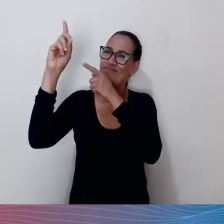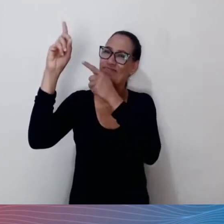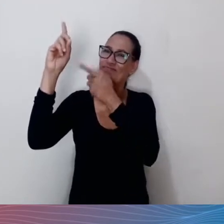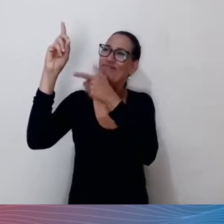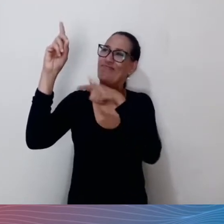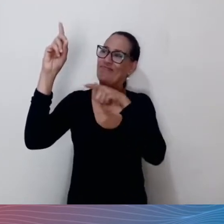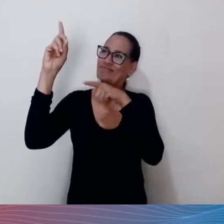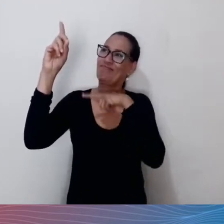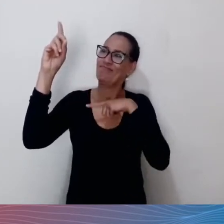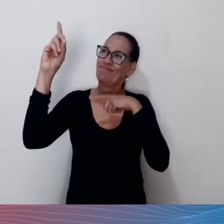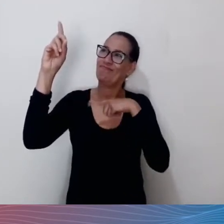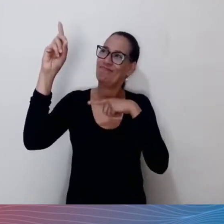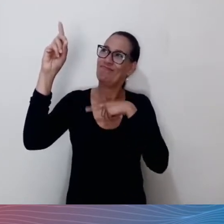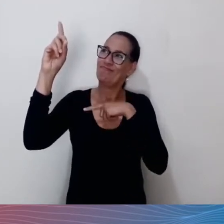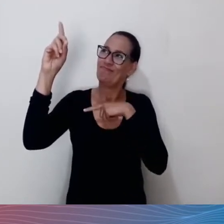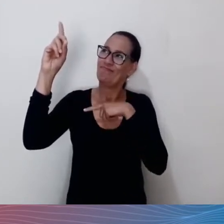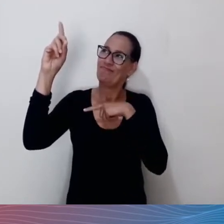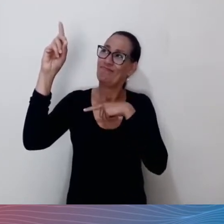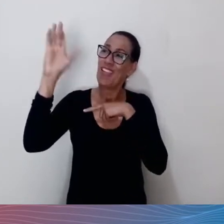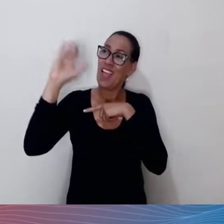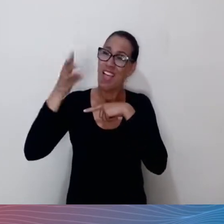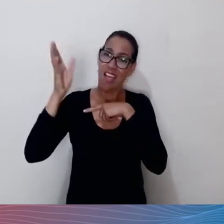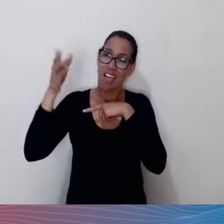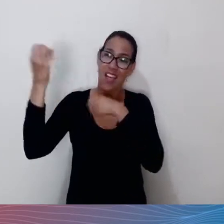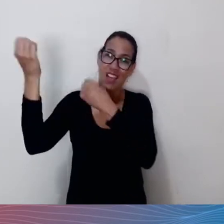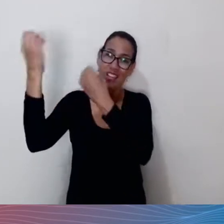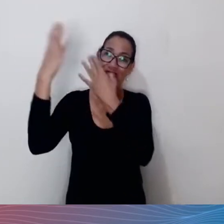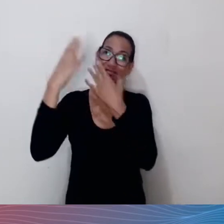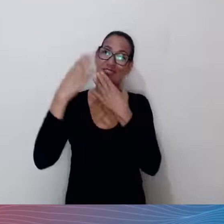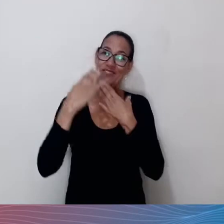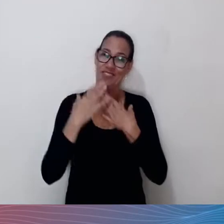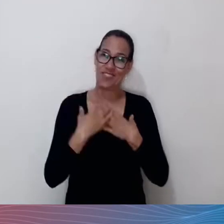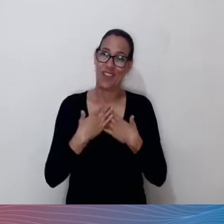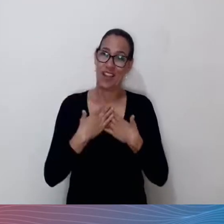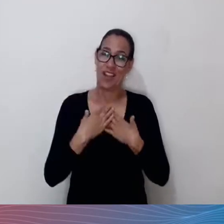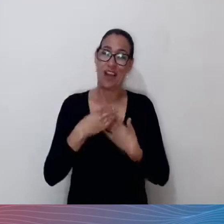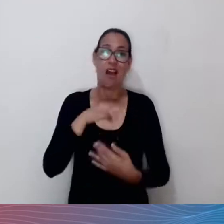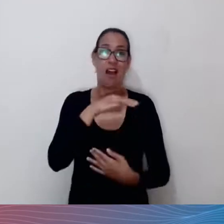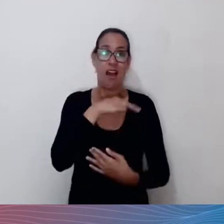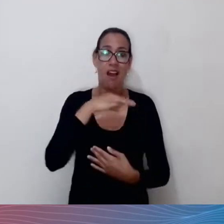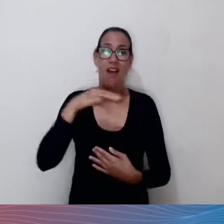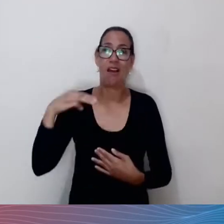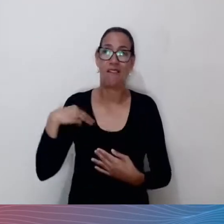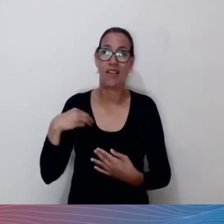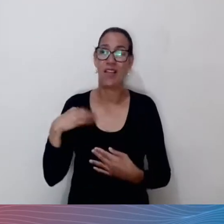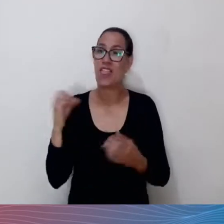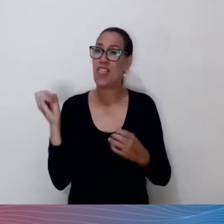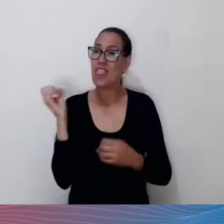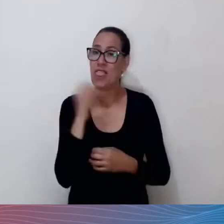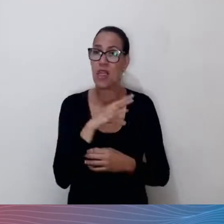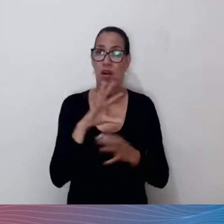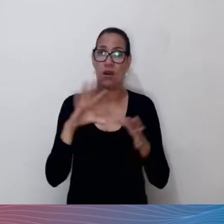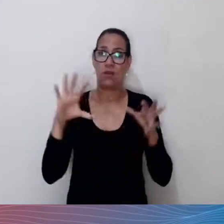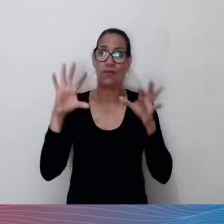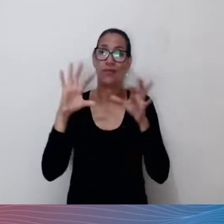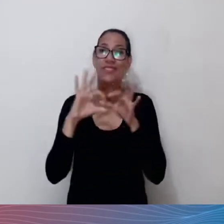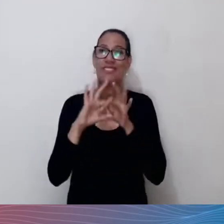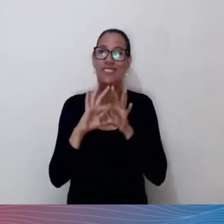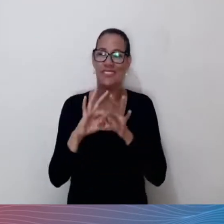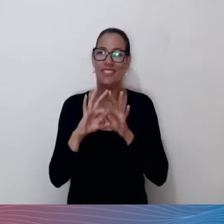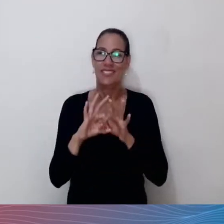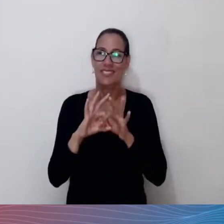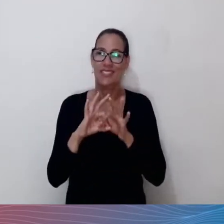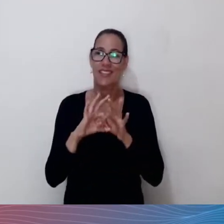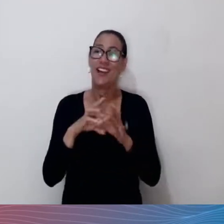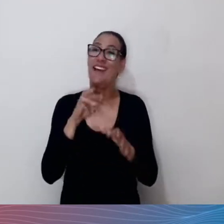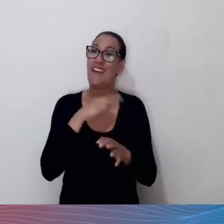habilitou para sermos ministros de uma nova aliança. O nosso ministério é esse, é o ministério da nova